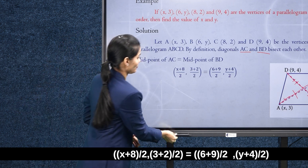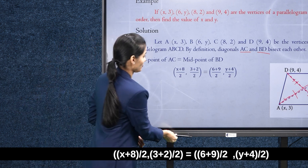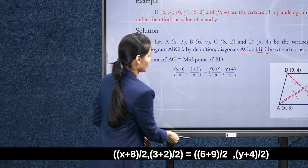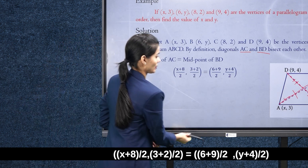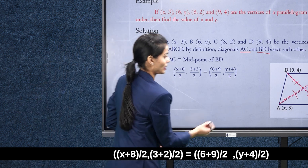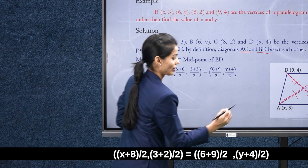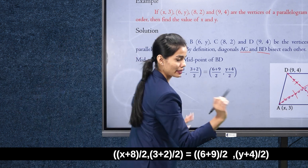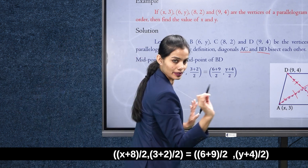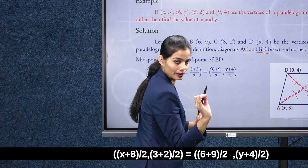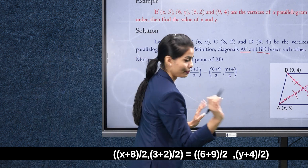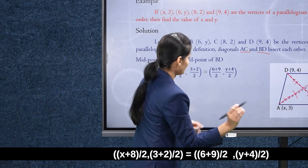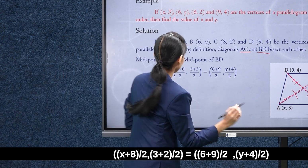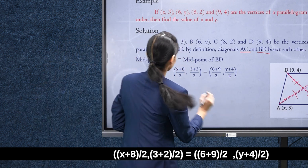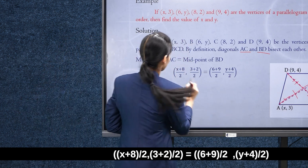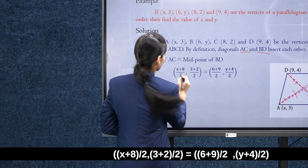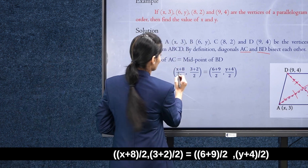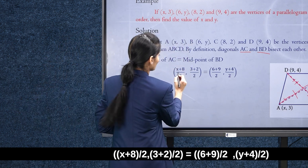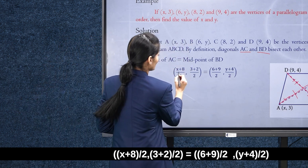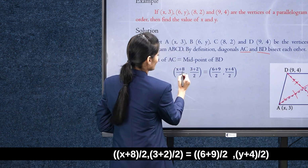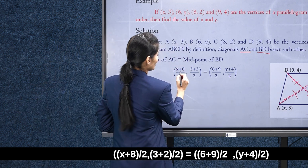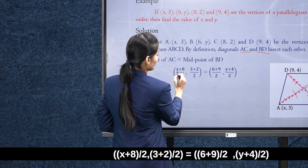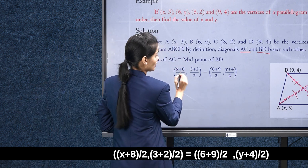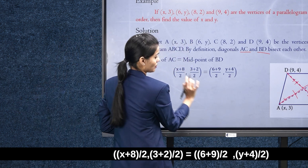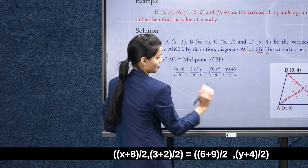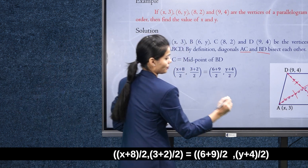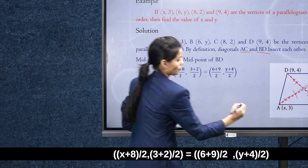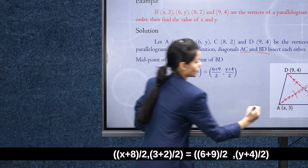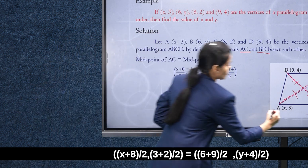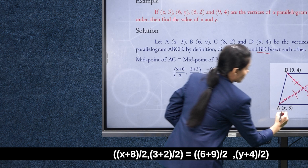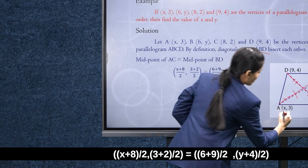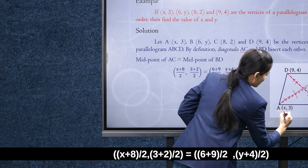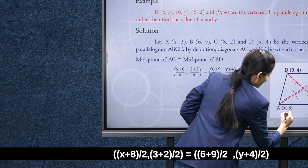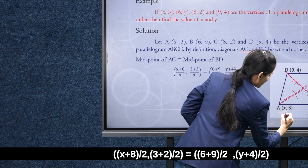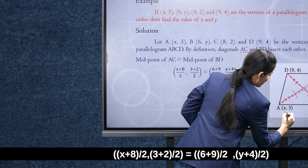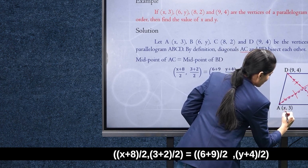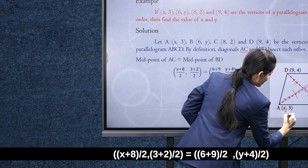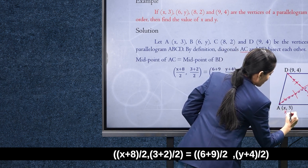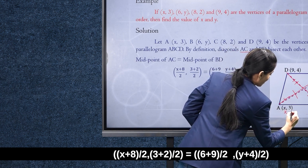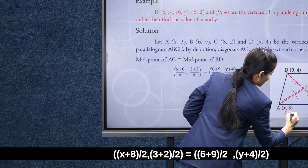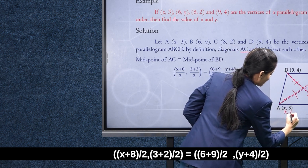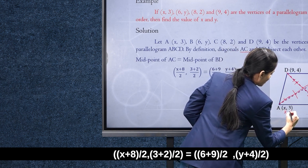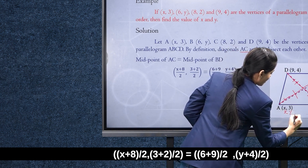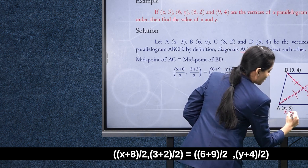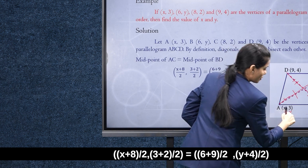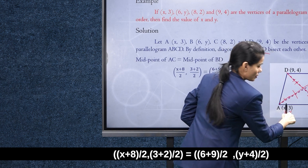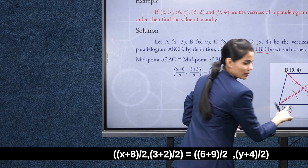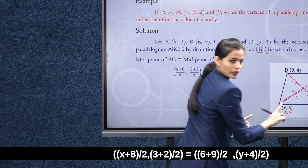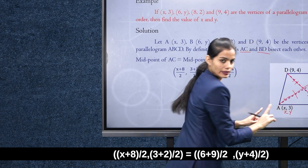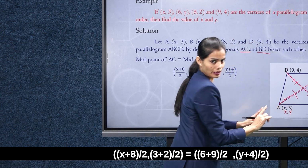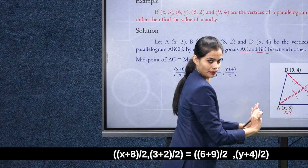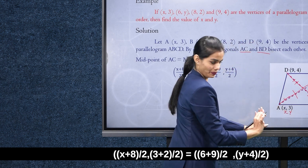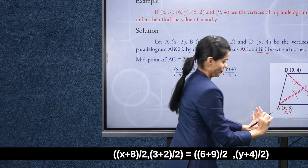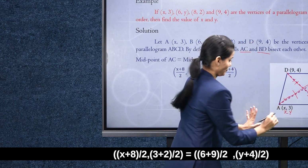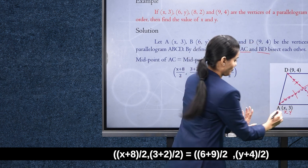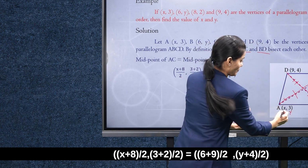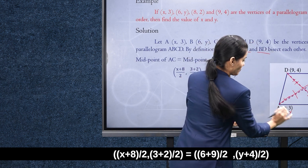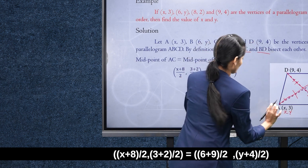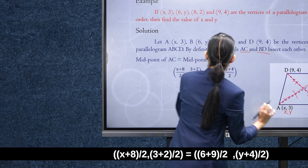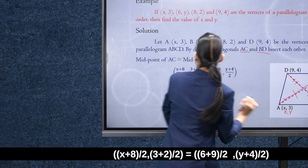3 plus 2 by 2 is equal to 6 plus 9 by 2, y plus 4